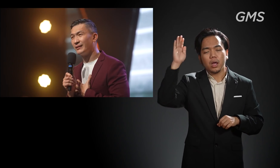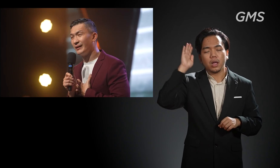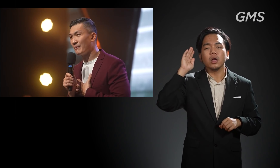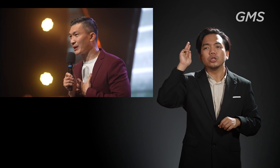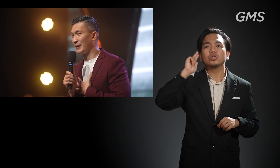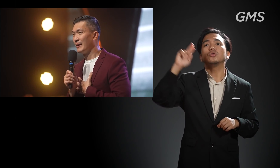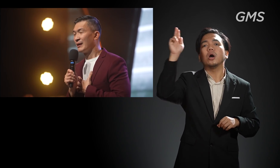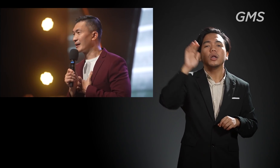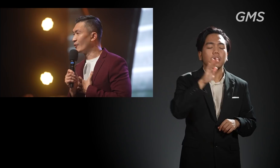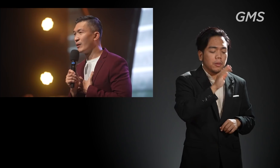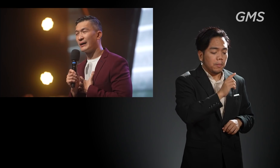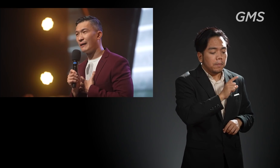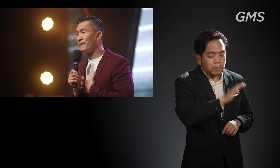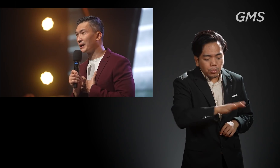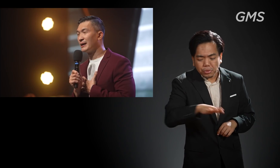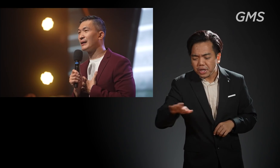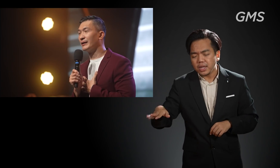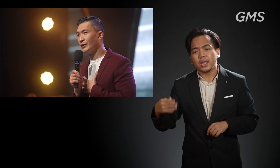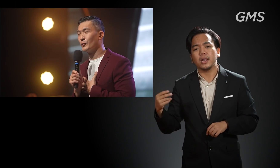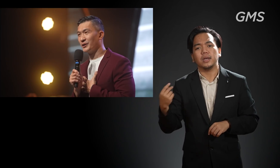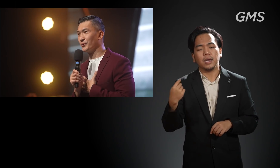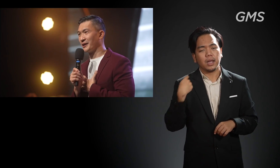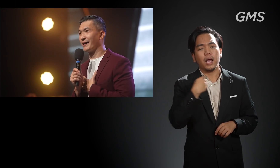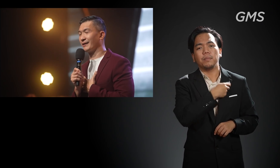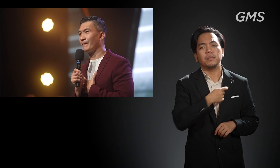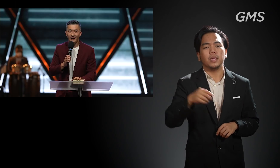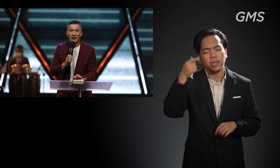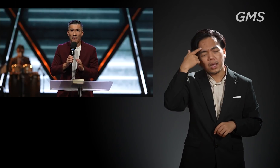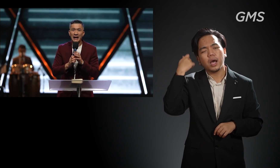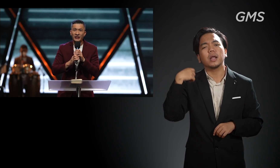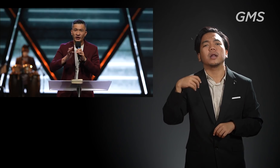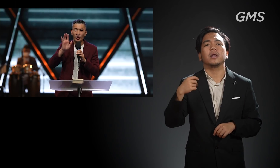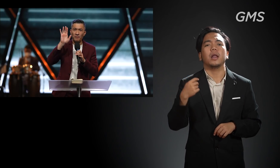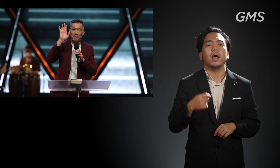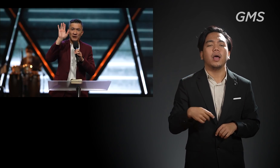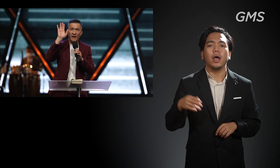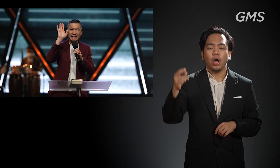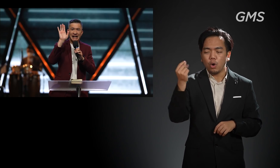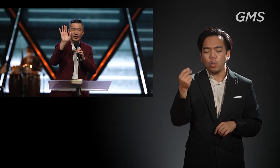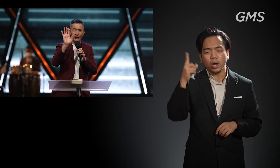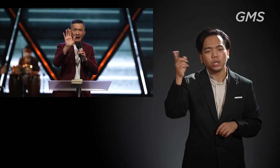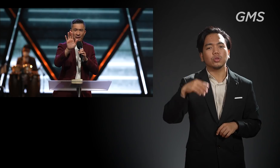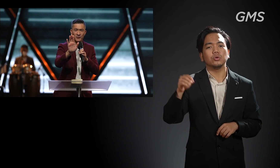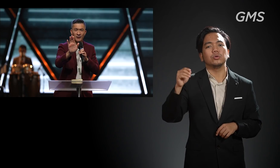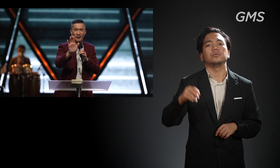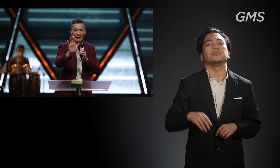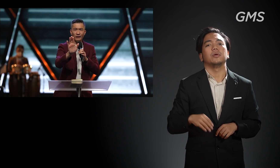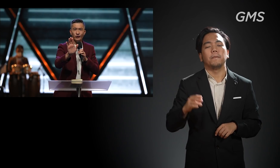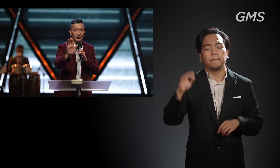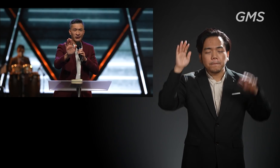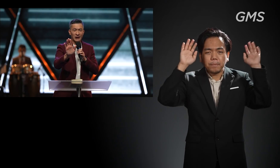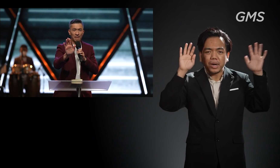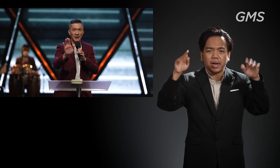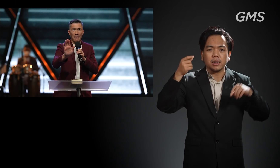muridkan setiap kami. Karena uang adalah bagian dari hidup di dunia ini. Bless your people's financial lives